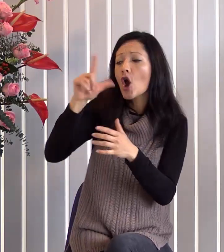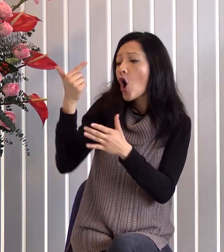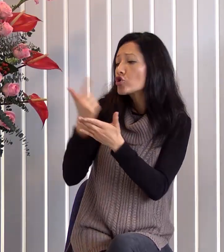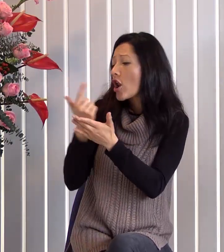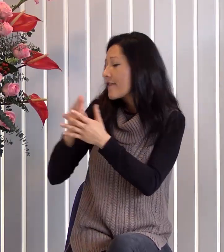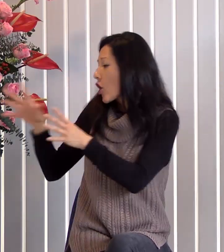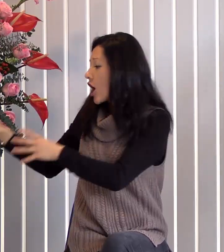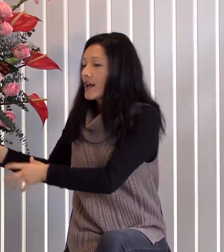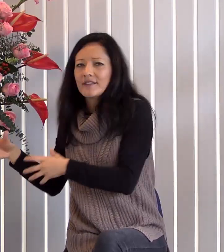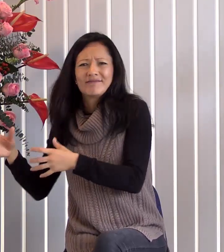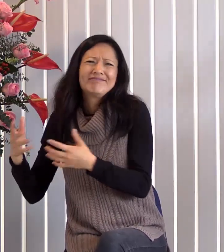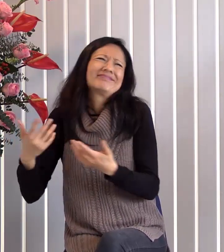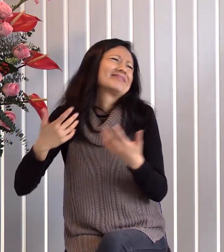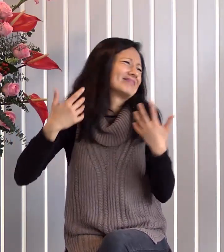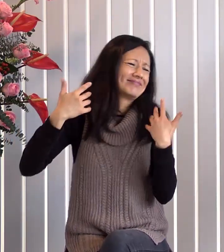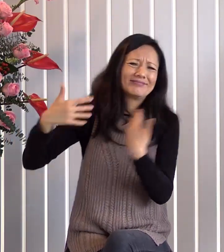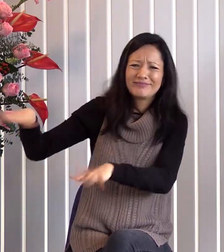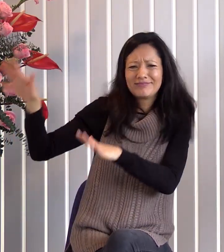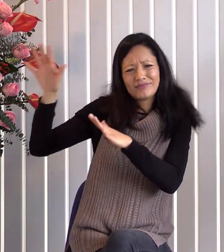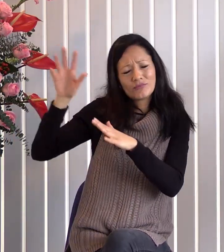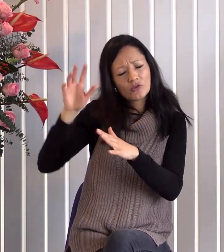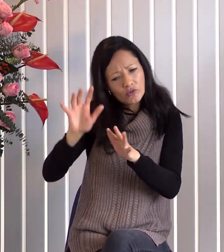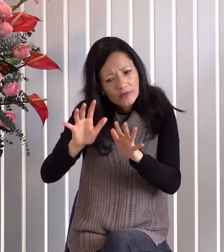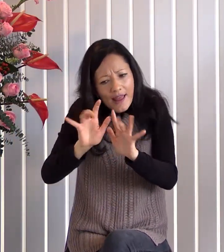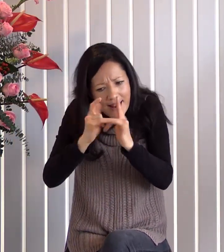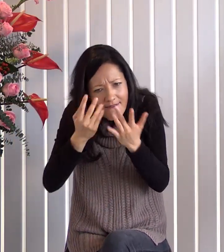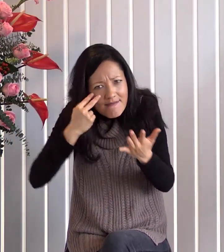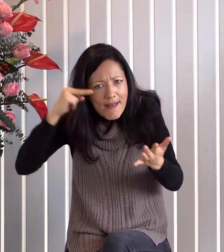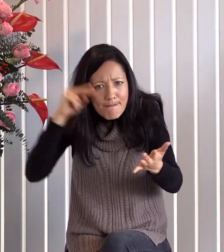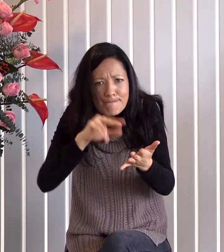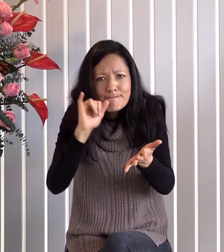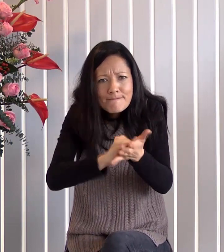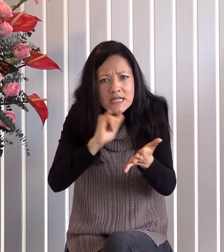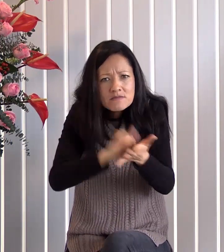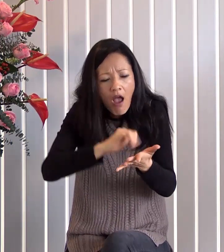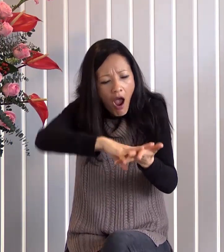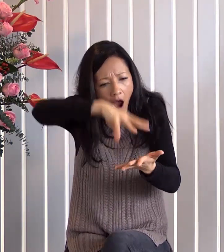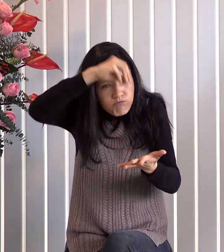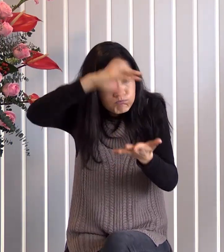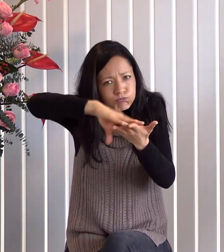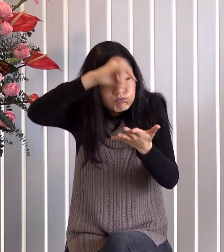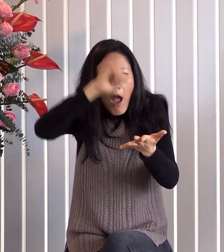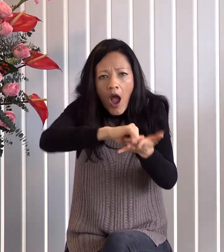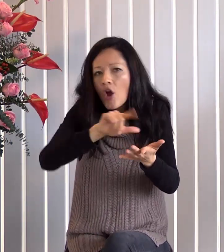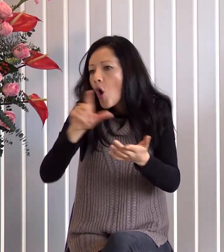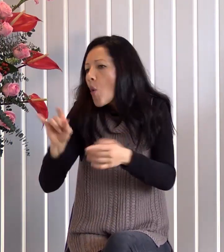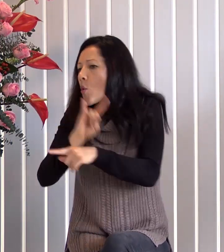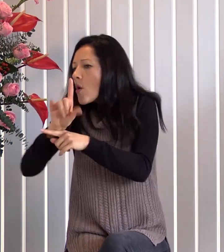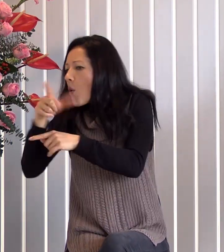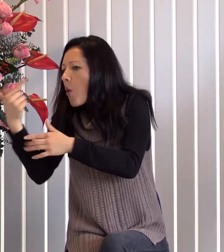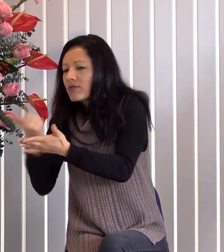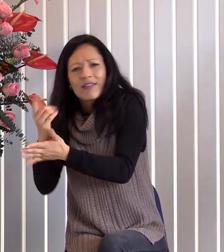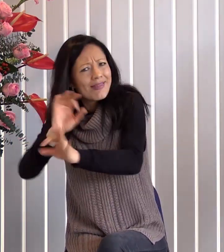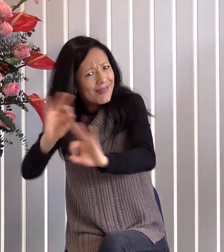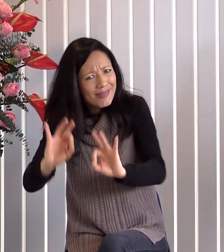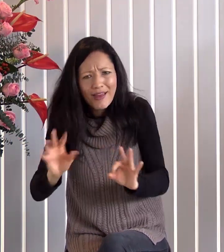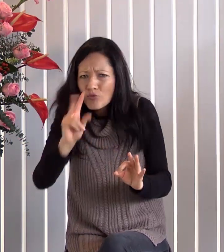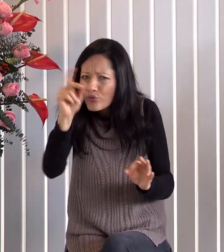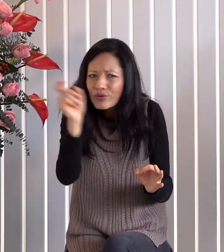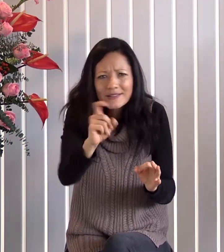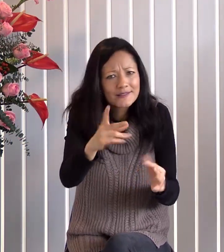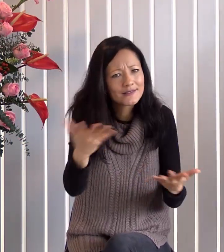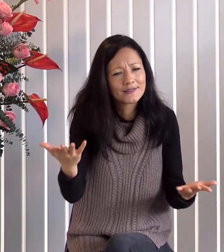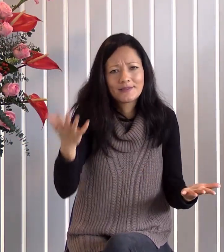Padre Astetes. ¿Para qué si el Padre Astetes no? No, abramos la Biblia. Miremos en la Biblia qué está diciendo. Dice aquí, y